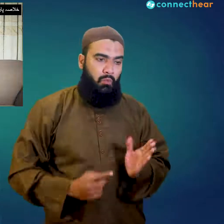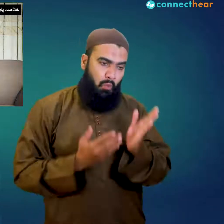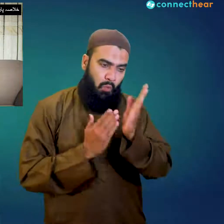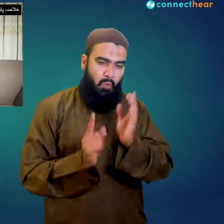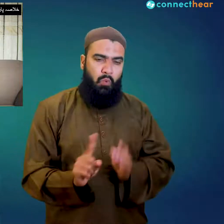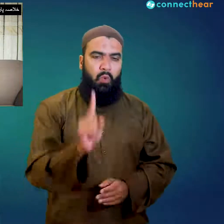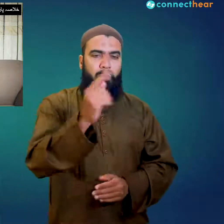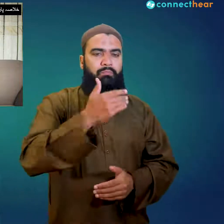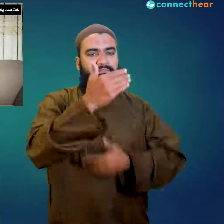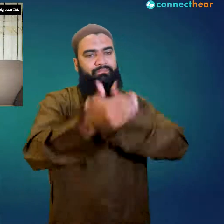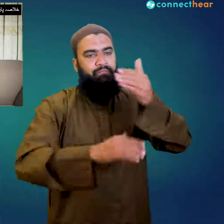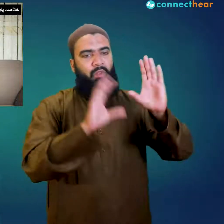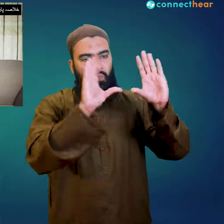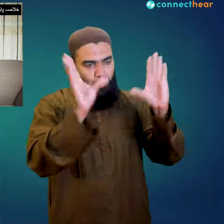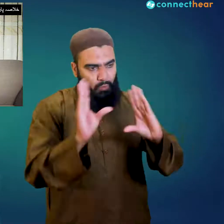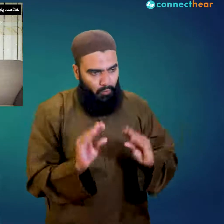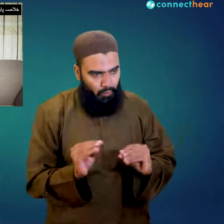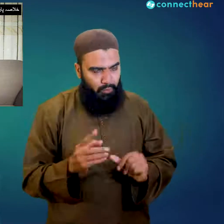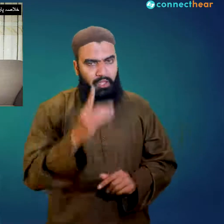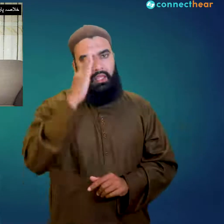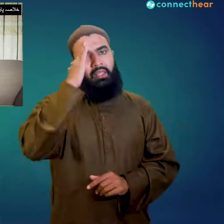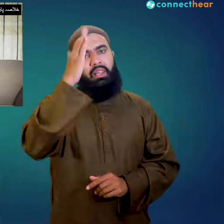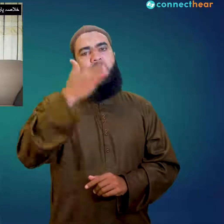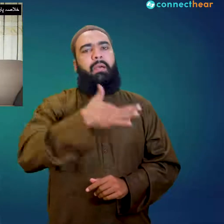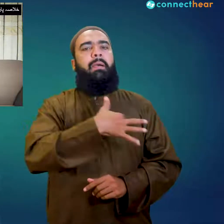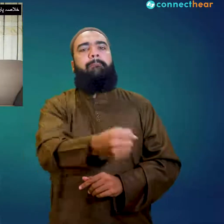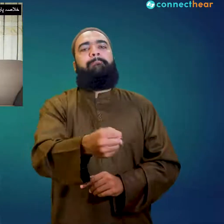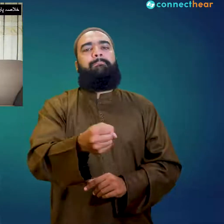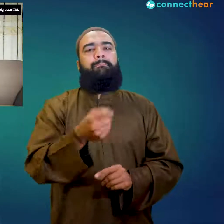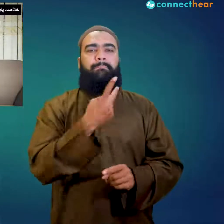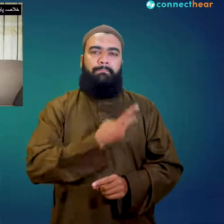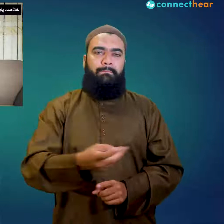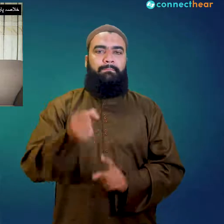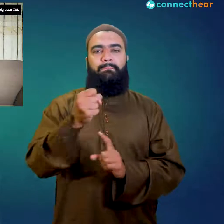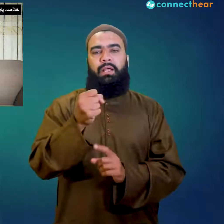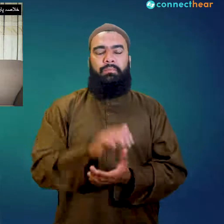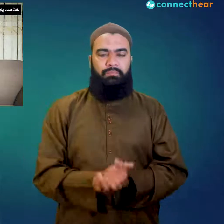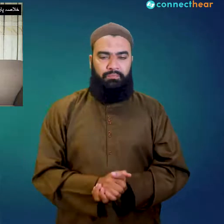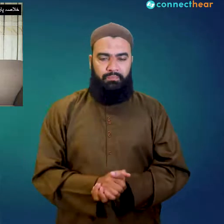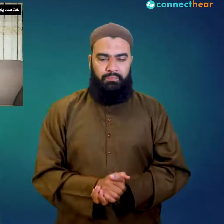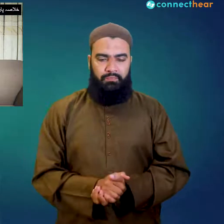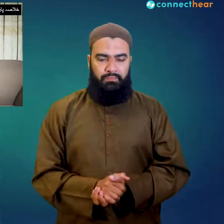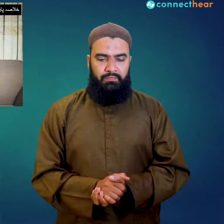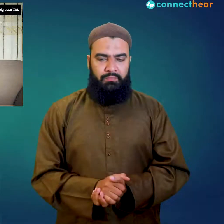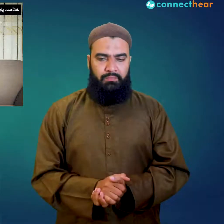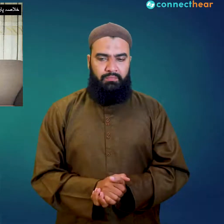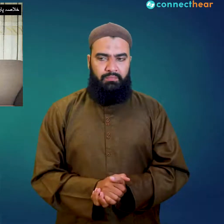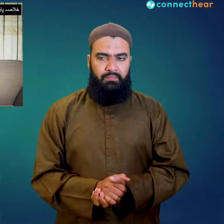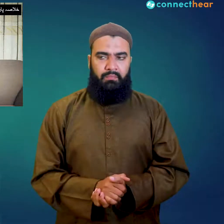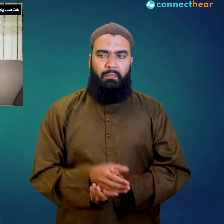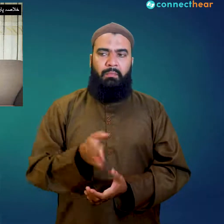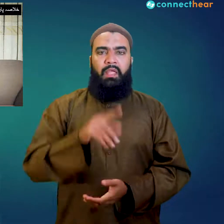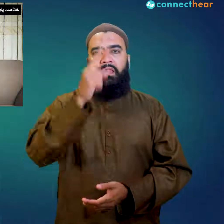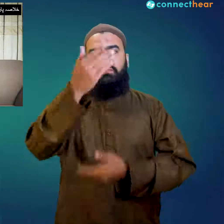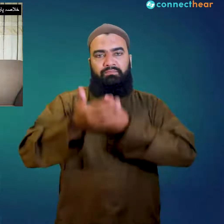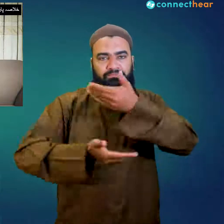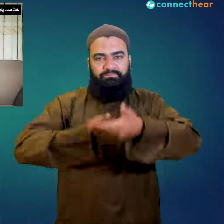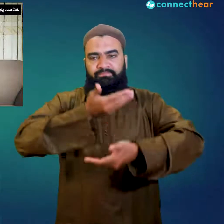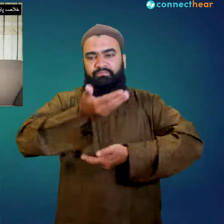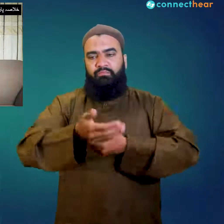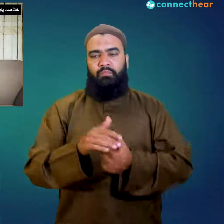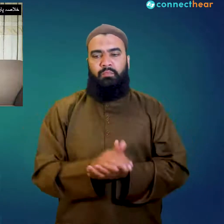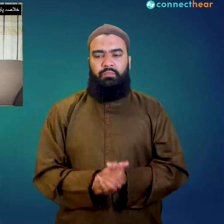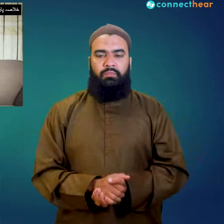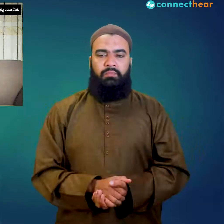گئی۔ آیت نمبر 103 وَاعْتَصِمُوا بِحَبْلِ اللَّهِ جَمِيعًا وَلَا